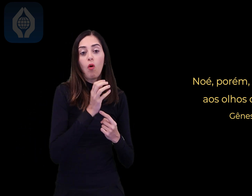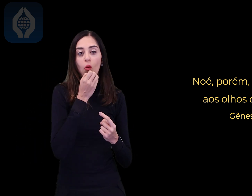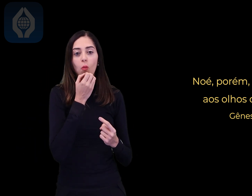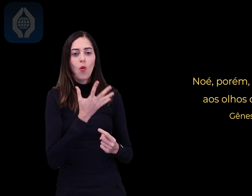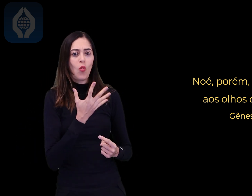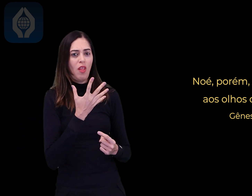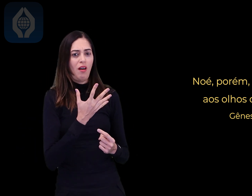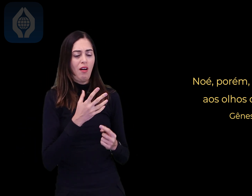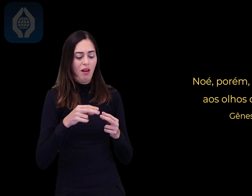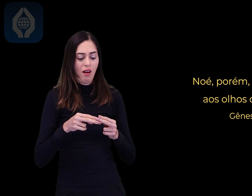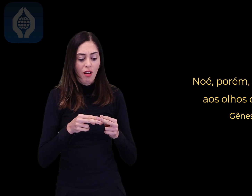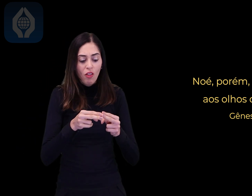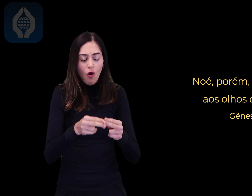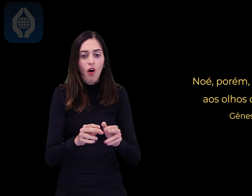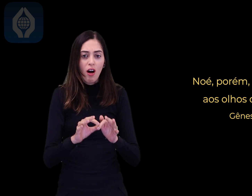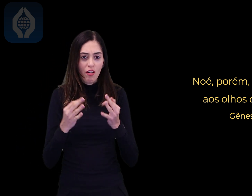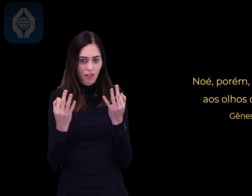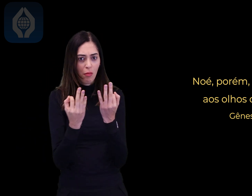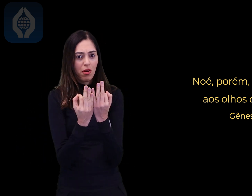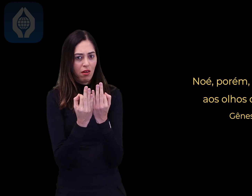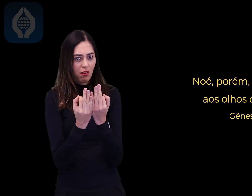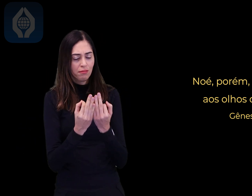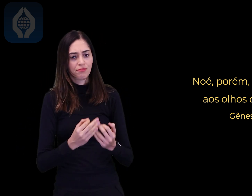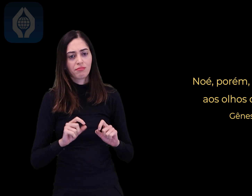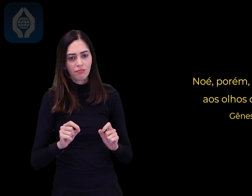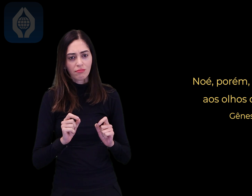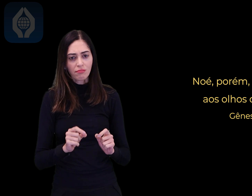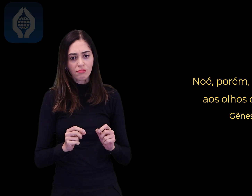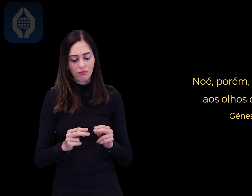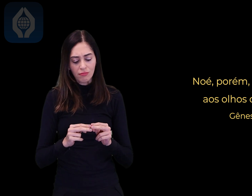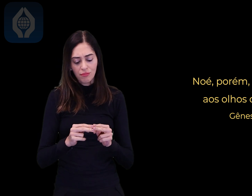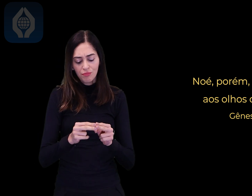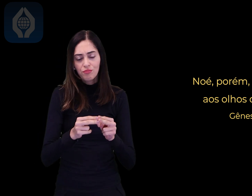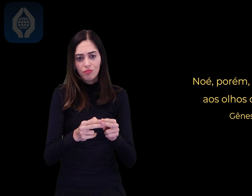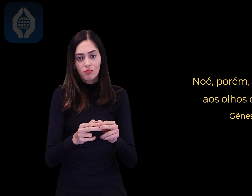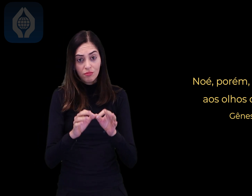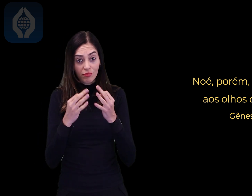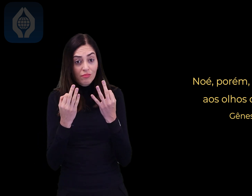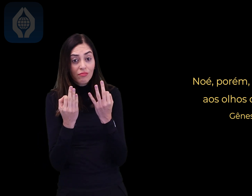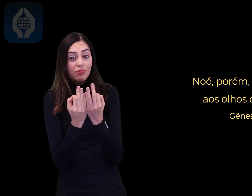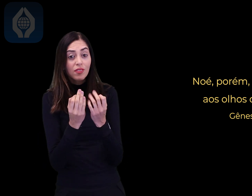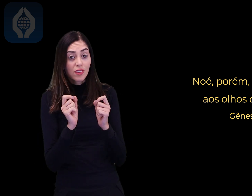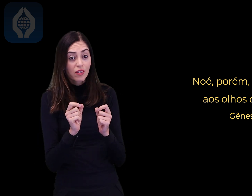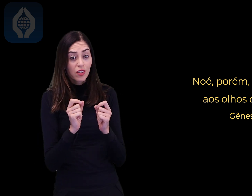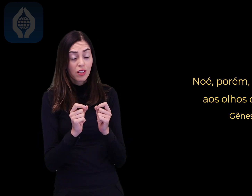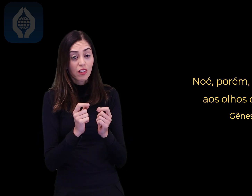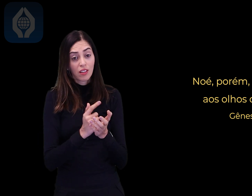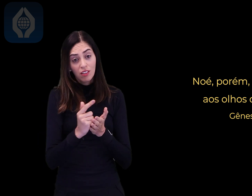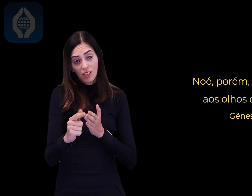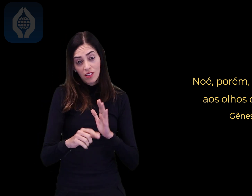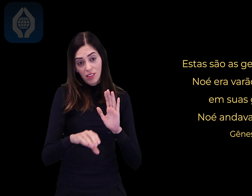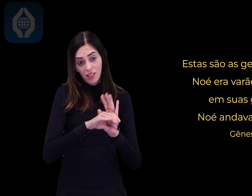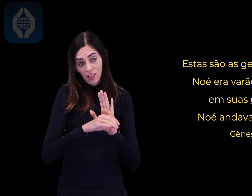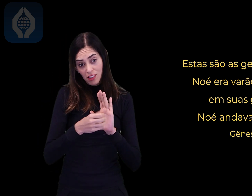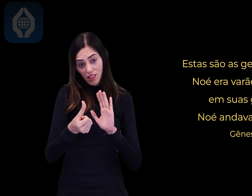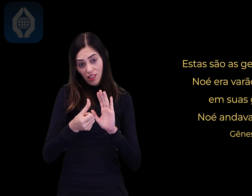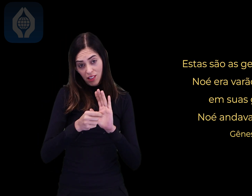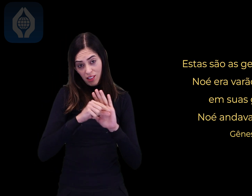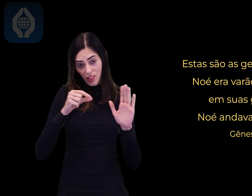sua misericórdia, havia um homem e sua família a quem Deus não iria destruir. Gênesis 6, 8 a 10. Noé